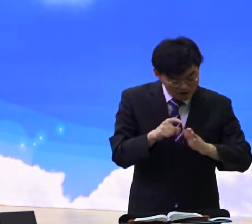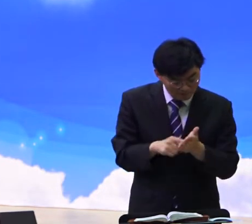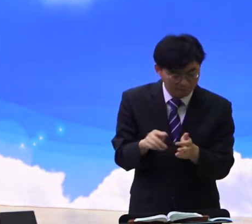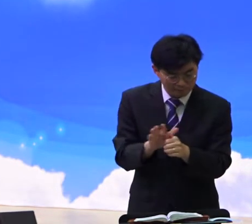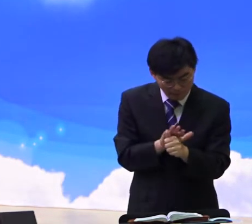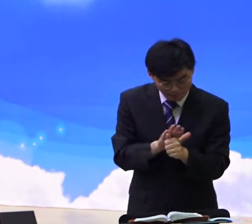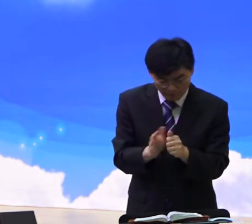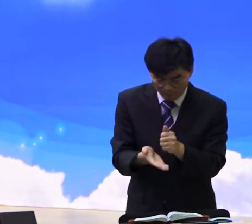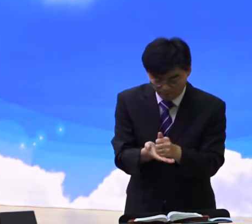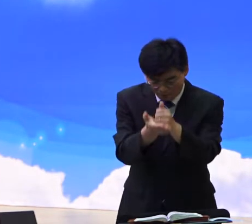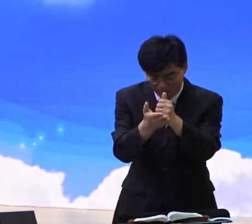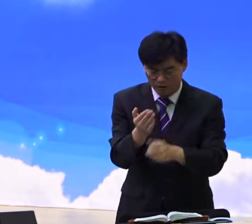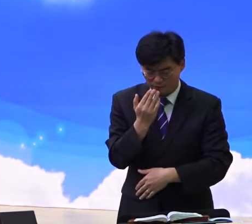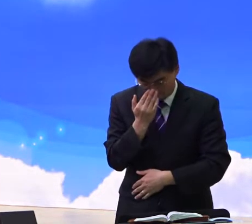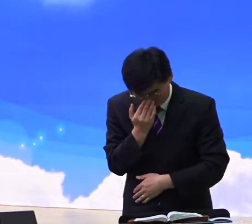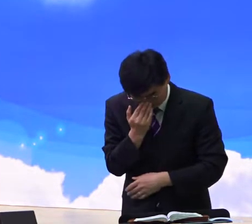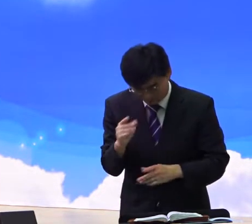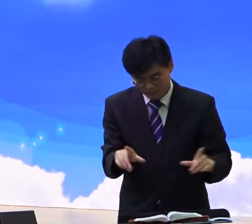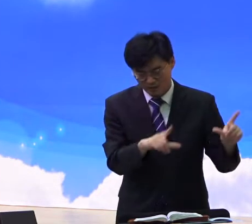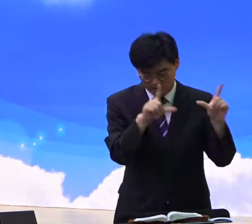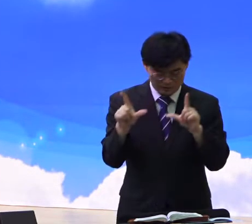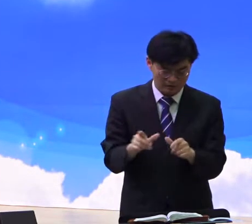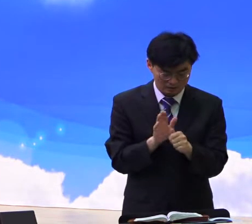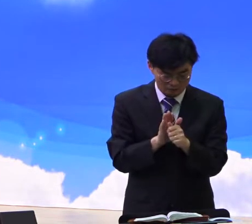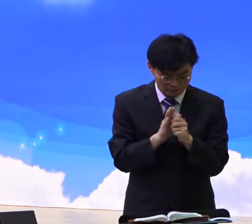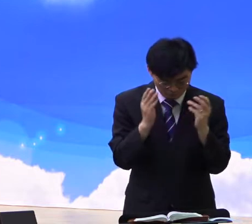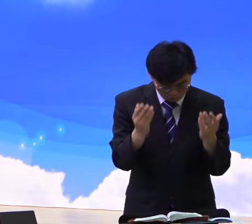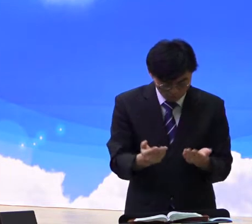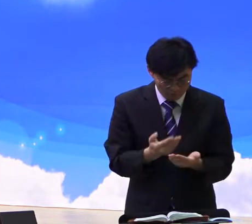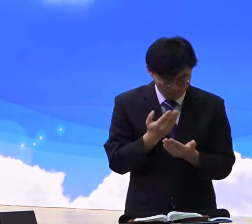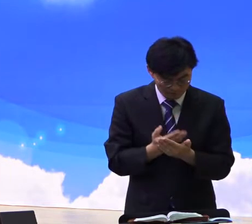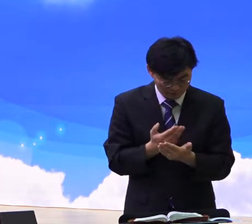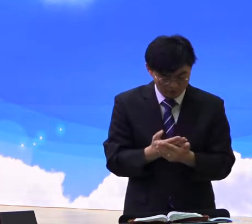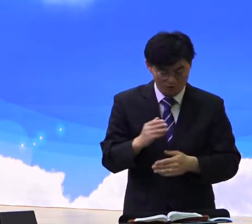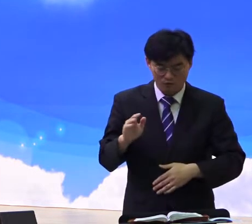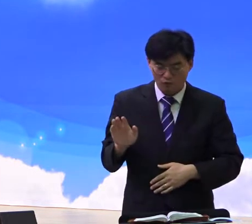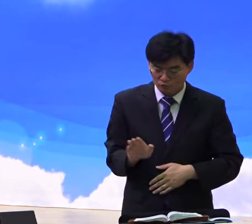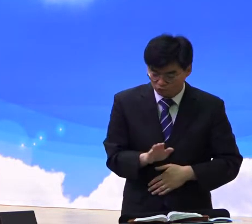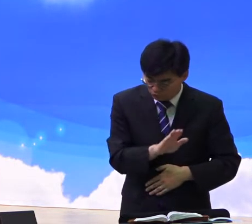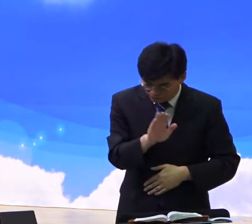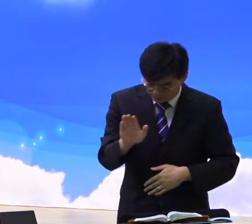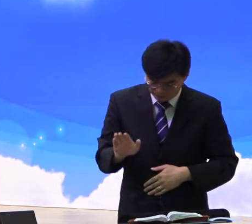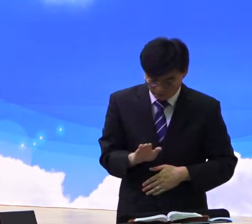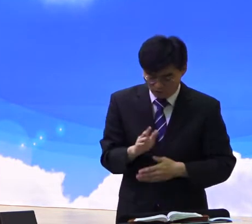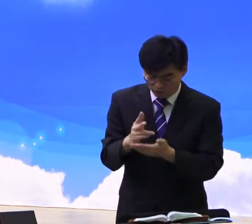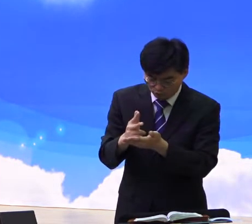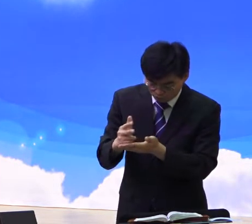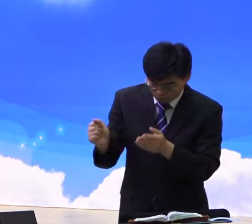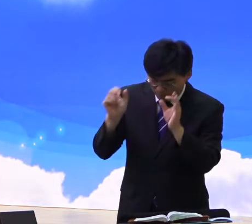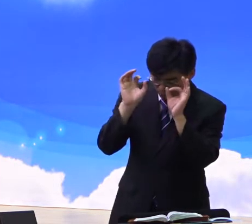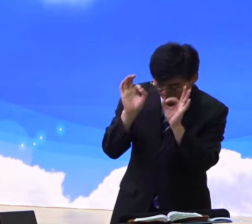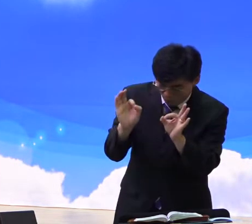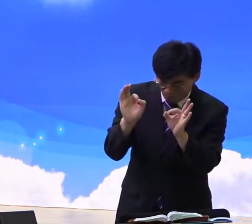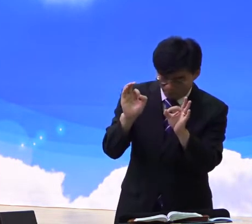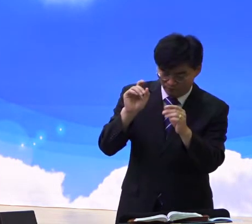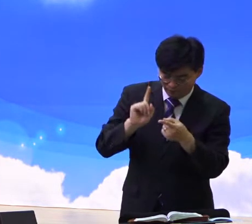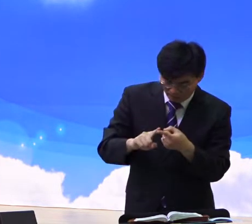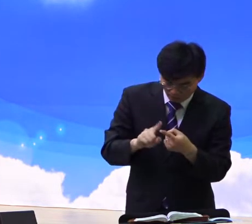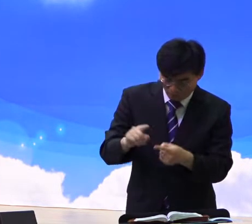진정한 크리스찬으로 살게 하여 주시옵소서. 주님이 우리에게 보이신 모습 그대로 살아가지는 못할지라도